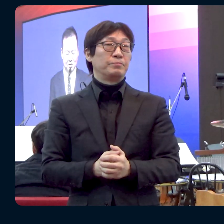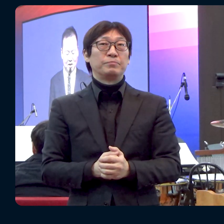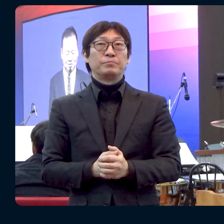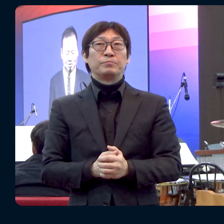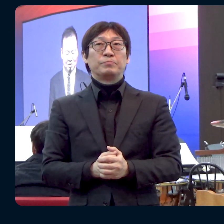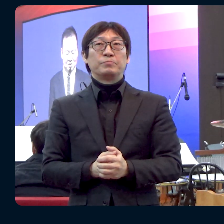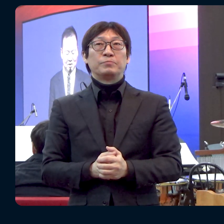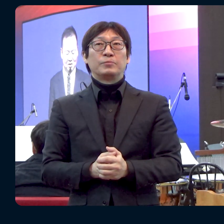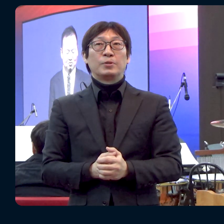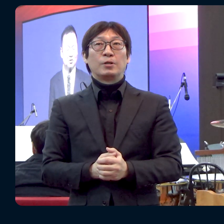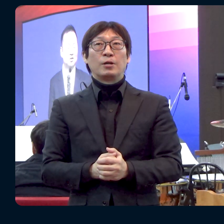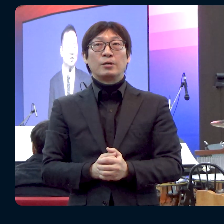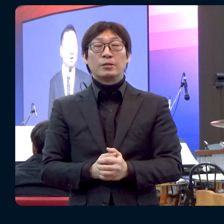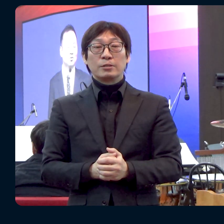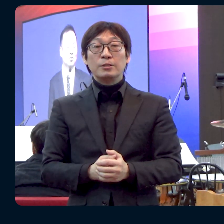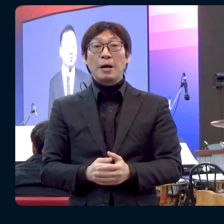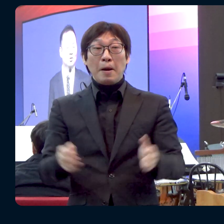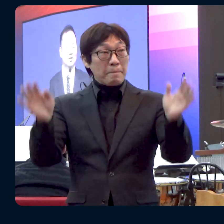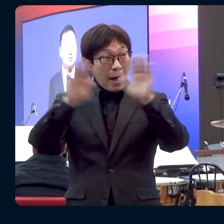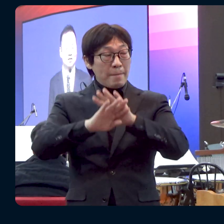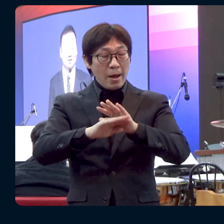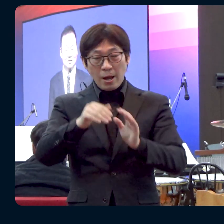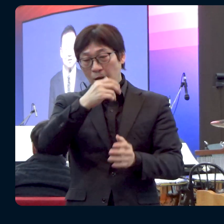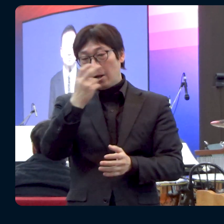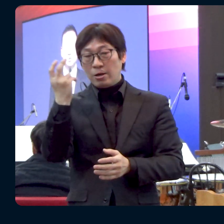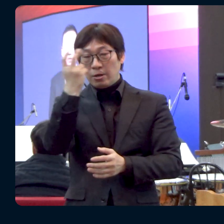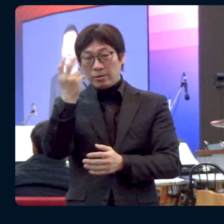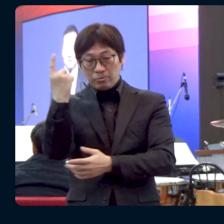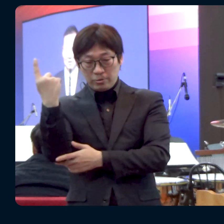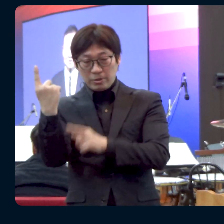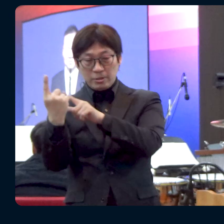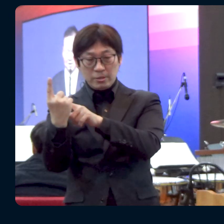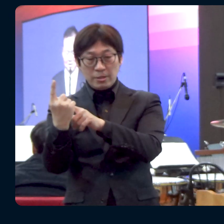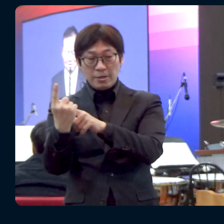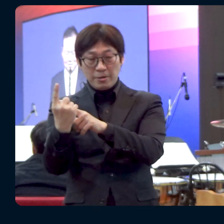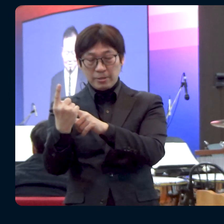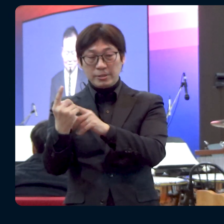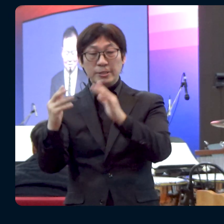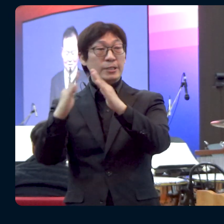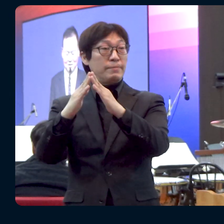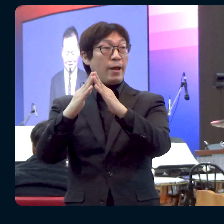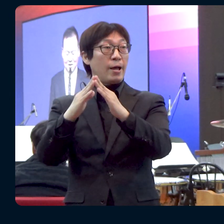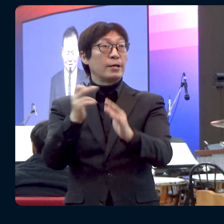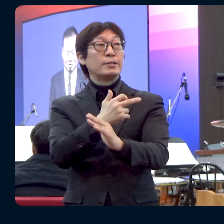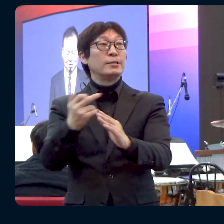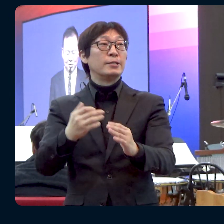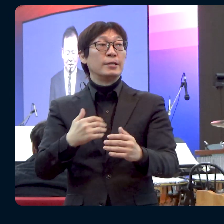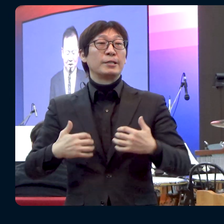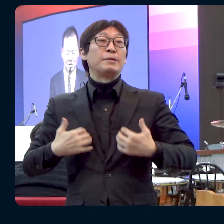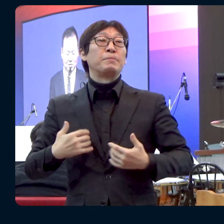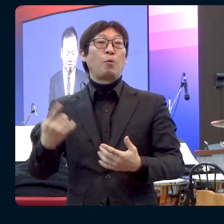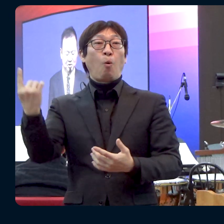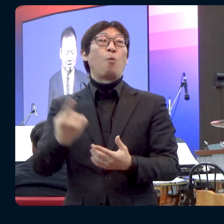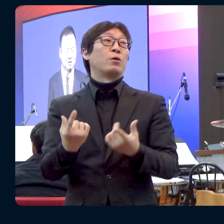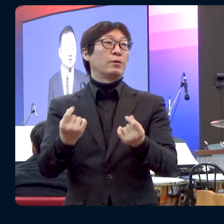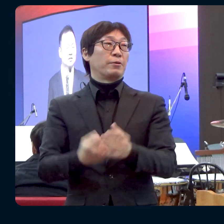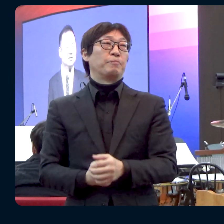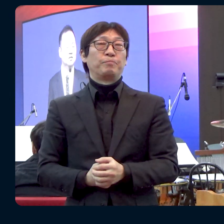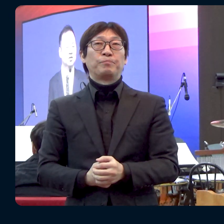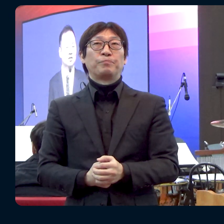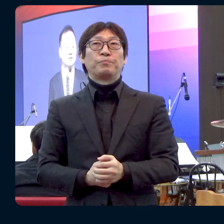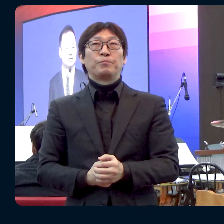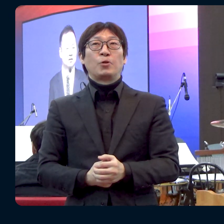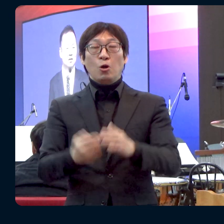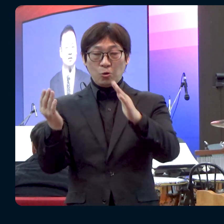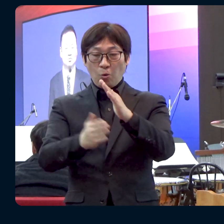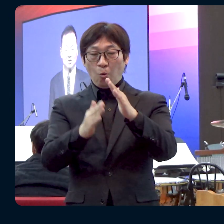스스로 자기 목숨을 끊으려고 했던 간수의 집안에 구원이 임했고 큰 기쁨이 찾아왔습니다. 성도의 길에서 얻을